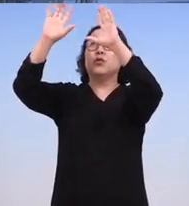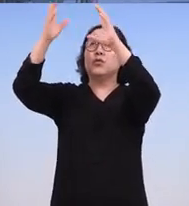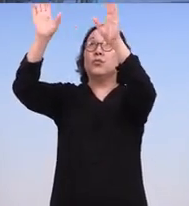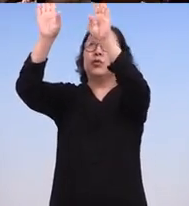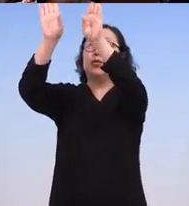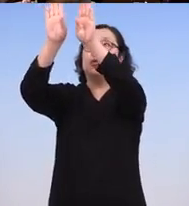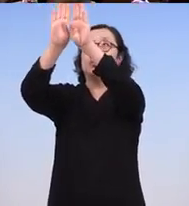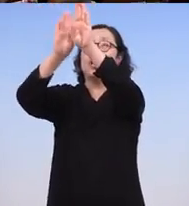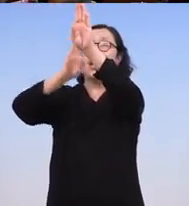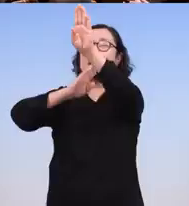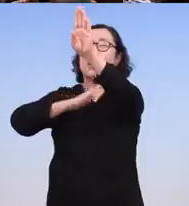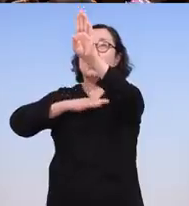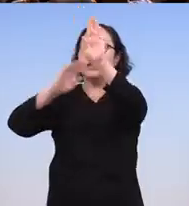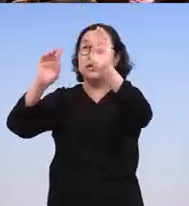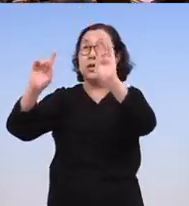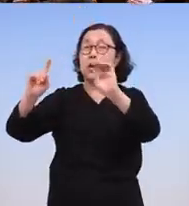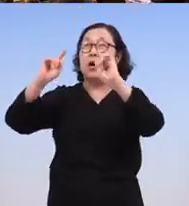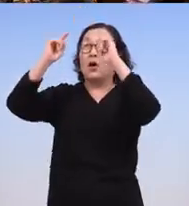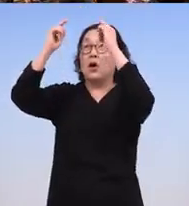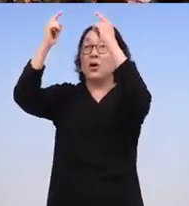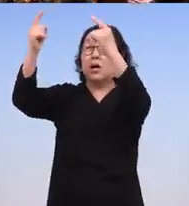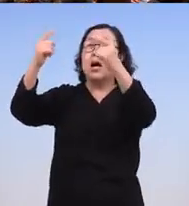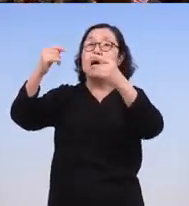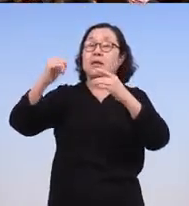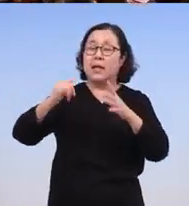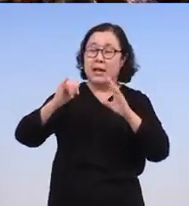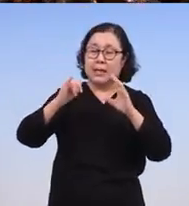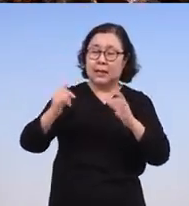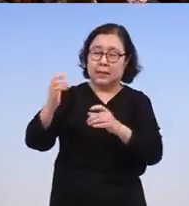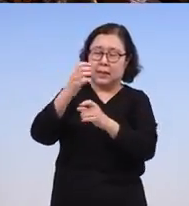넘치리라. 열린 천국 문 내가 들어가